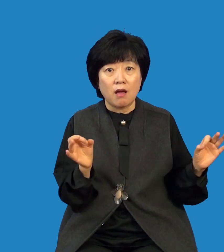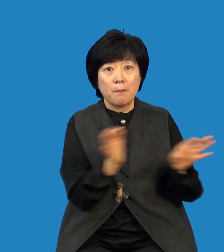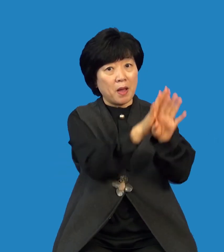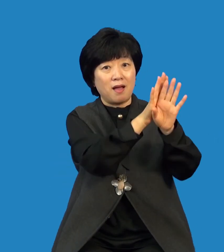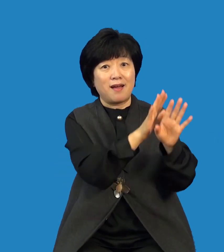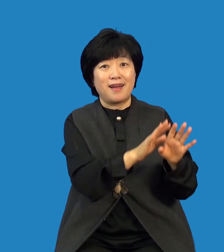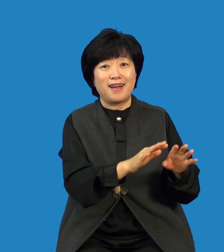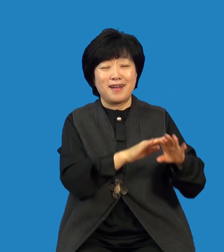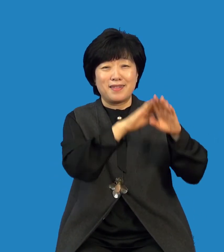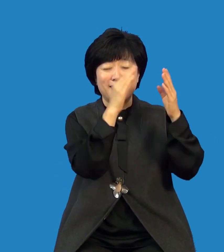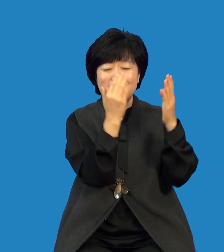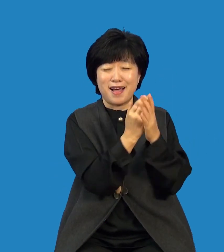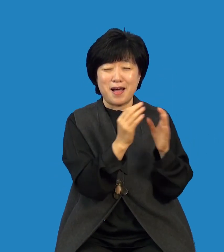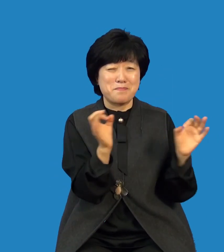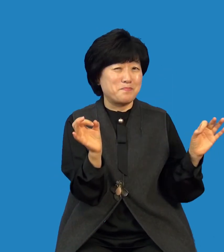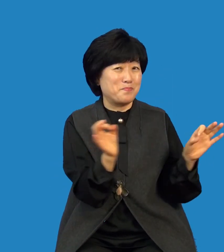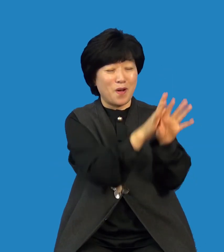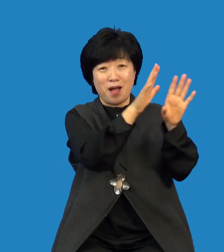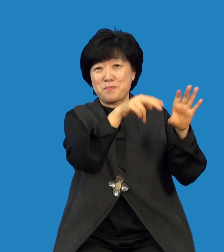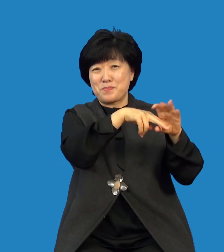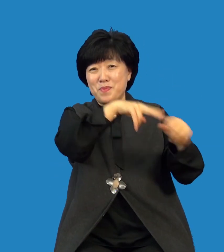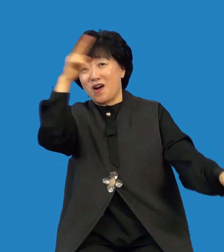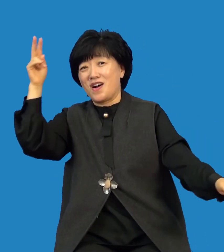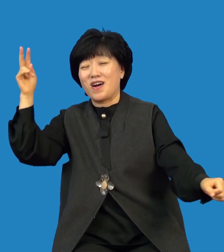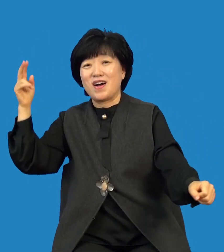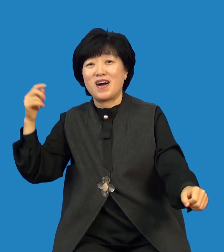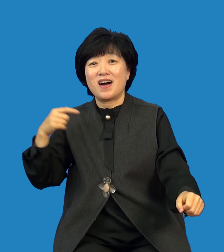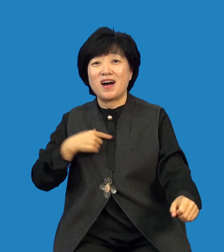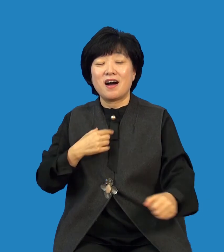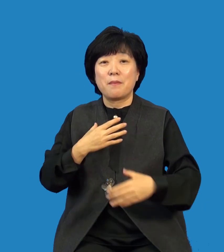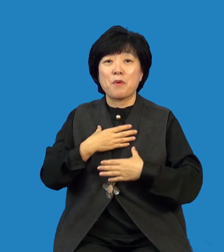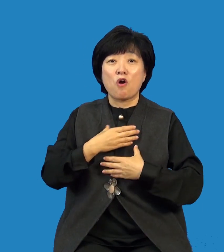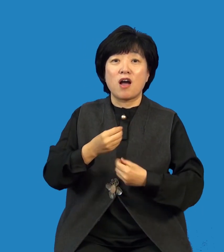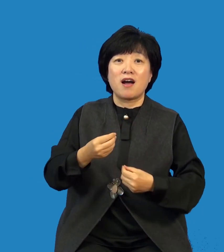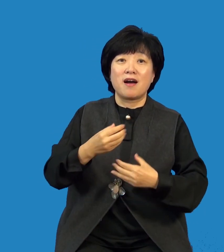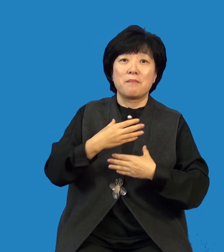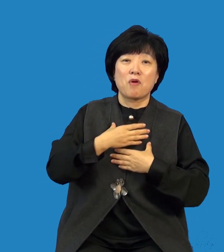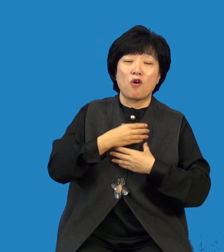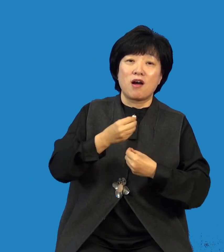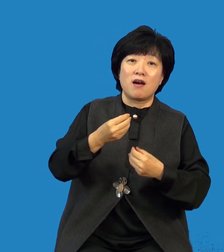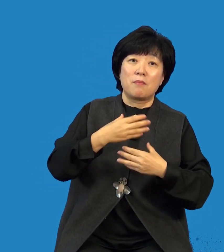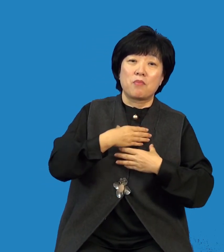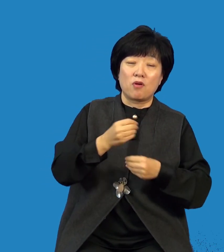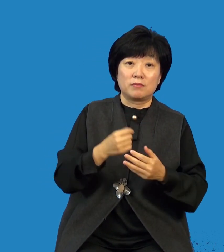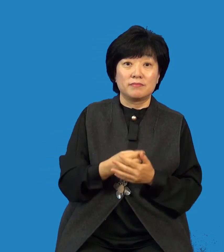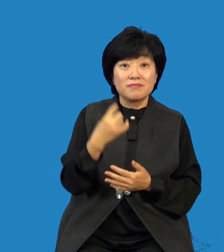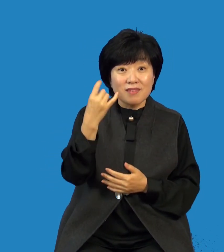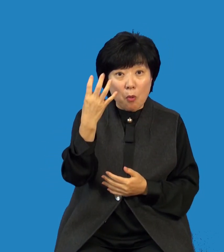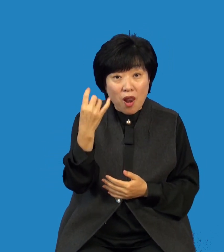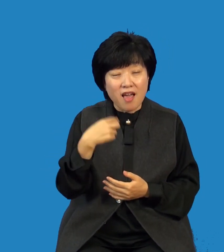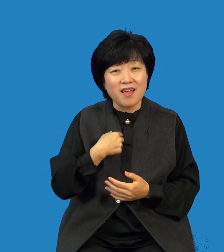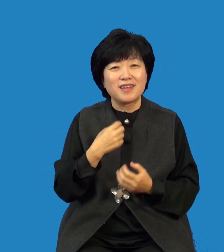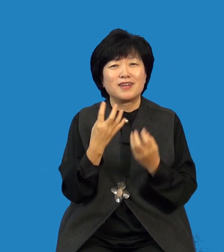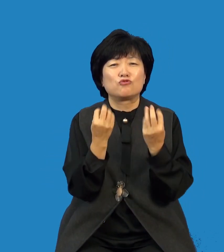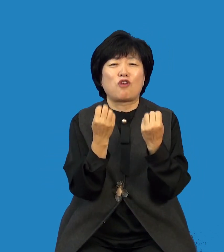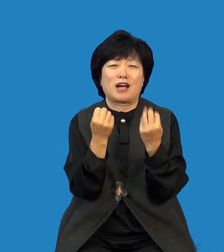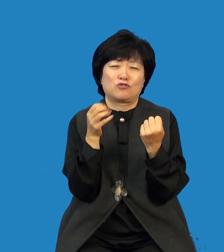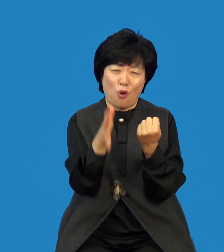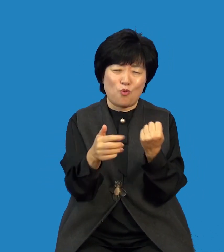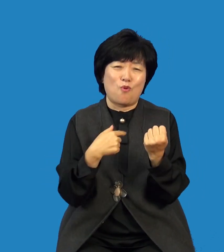진짜 많이 바뀌었어요. 그래서 지금은 제가 웬만한 일 가지고 염려도 안 하고 그냥 평안한데, 원래부터 그랬던 사람은 아닙니다. 저는 굉장히